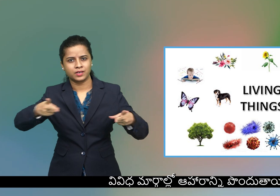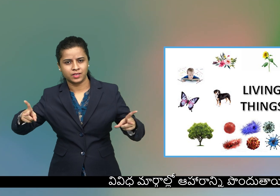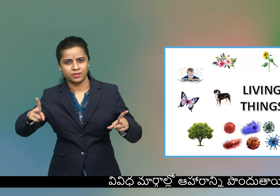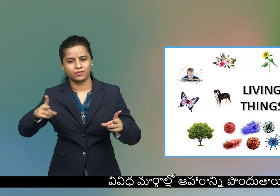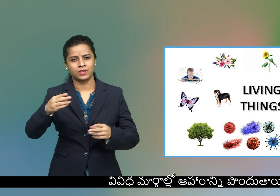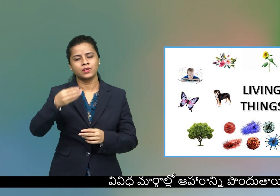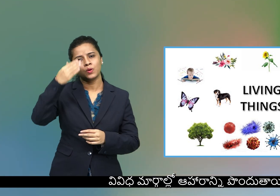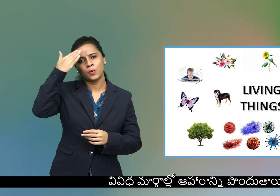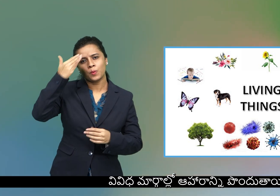పొందుతాయి.